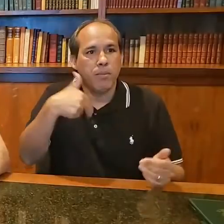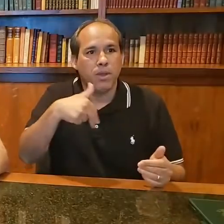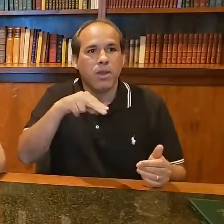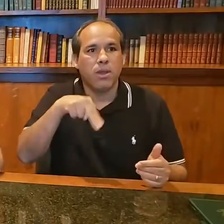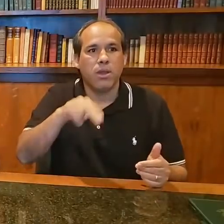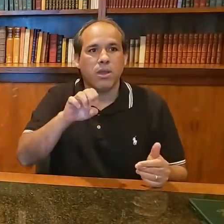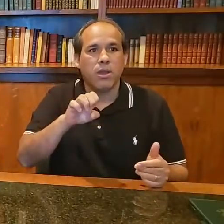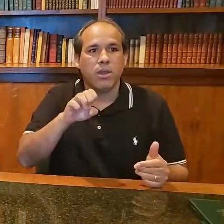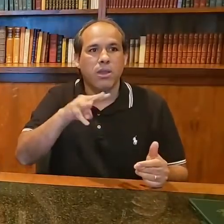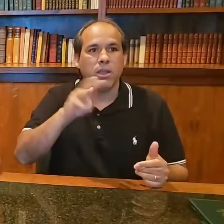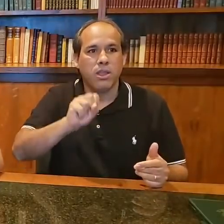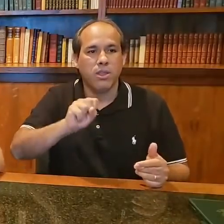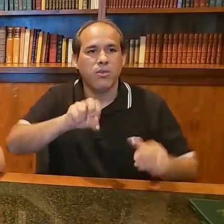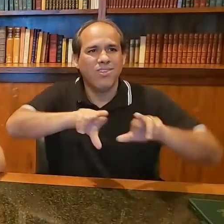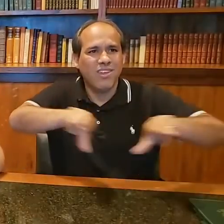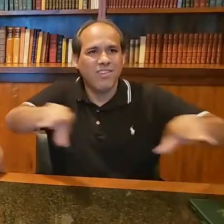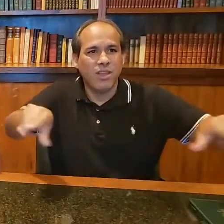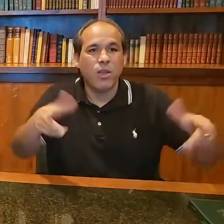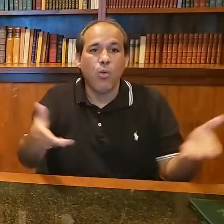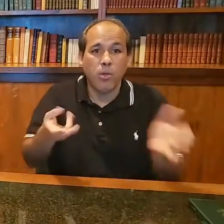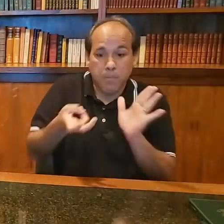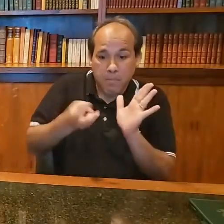Bem, no dia de hoje, pela manhã,